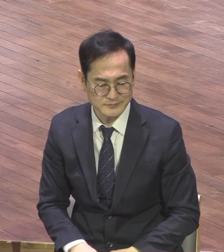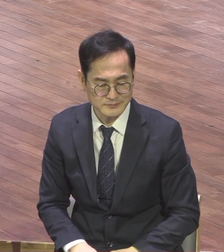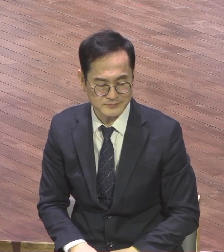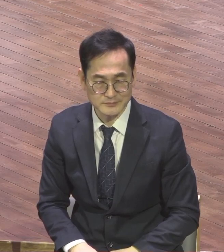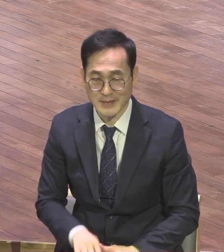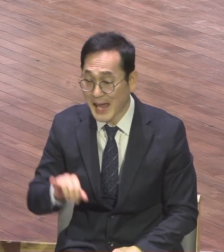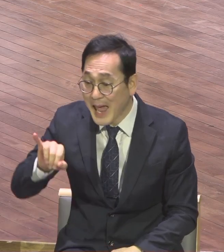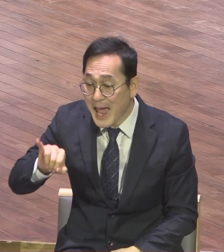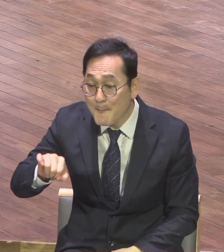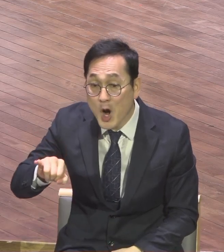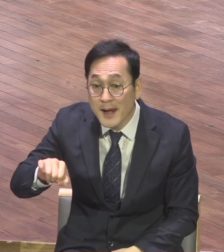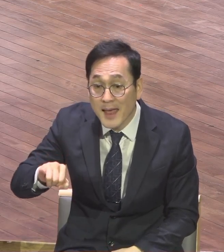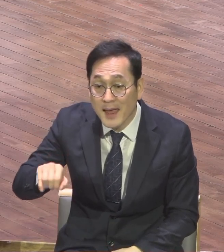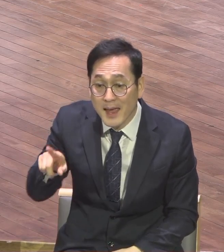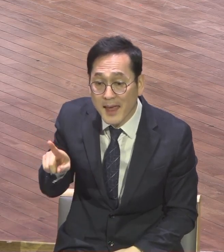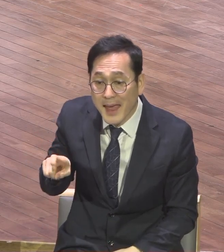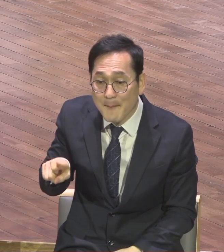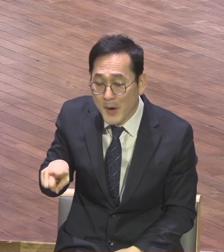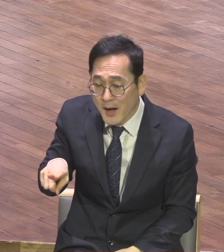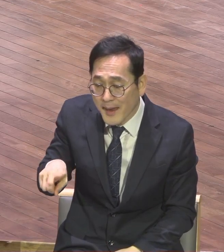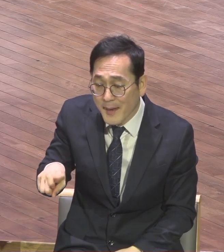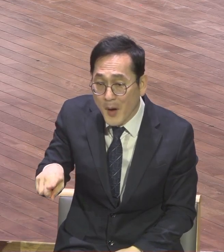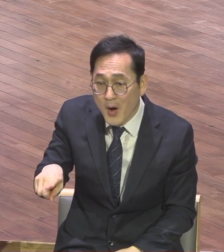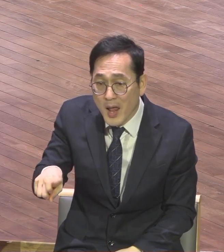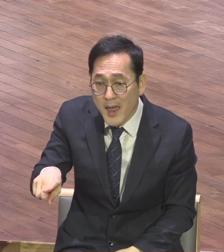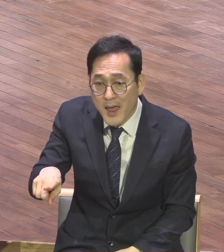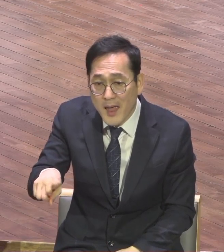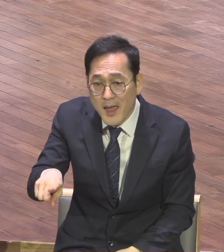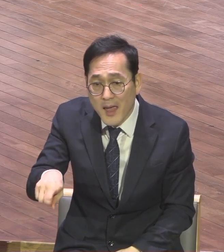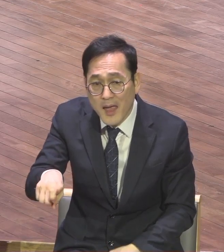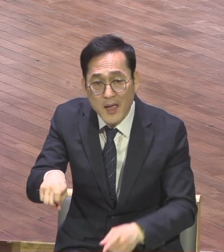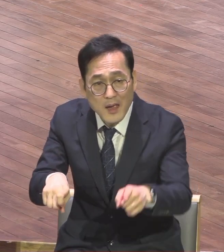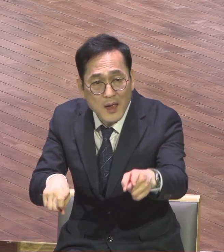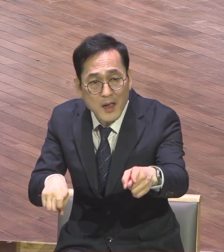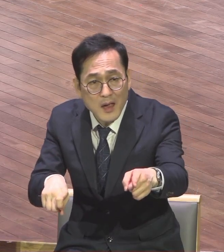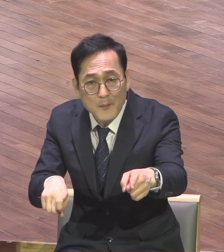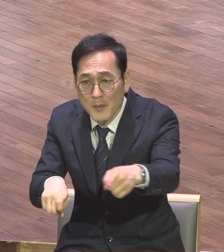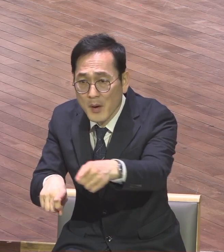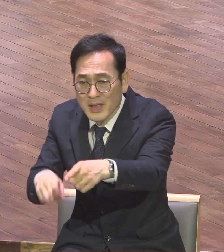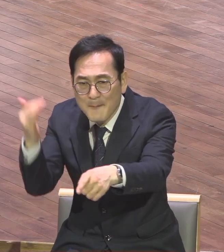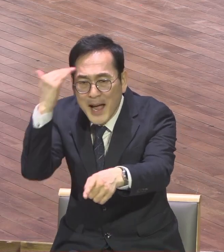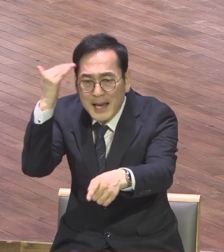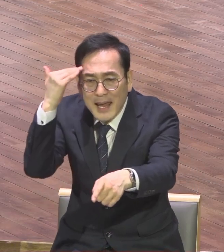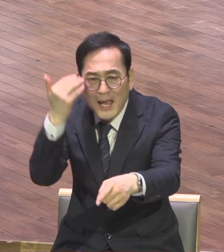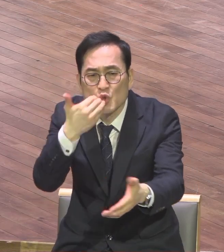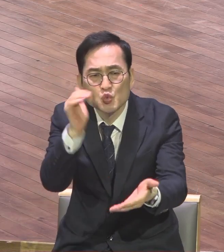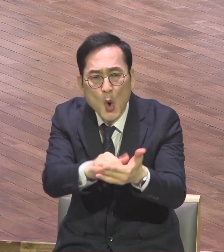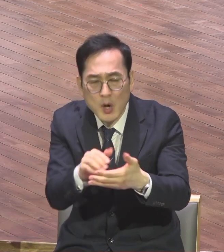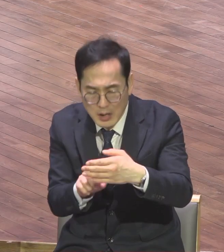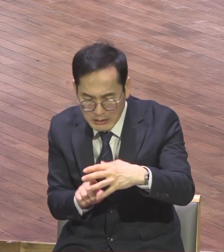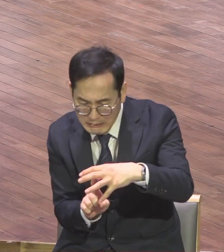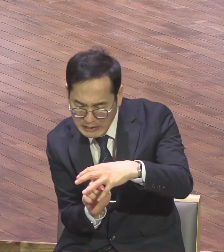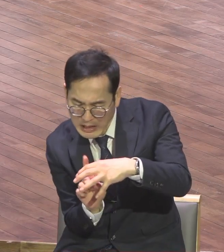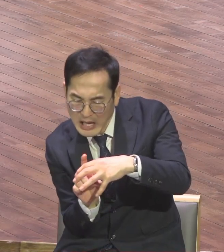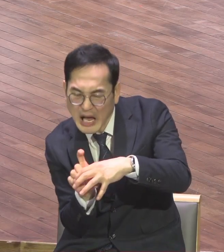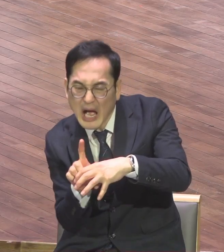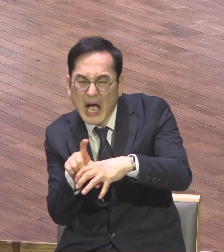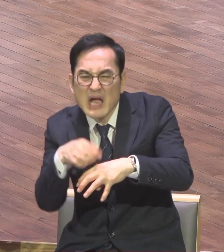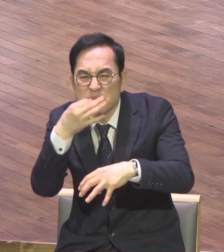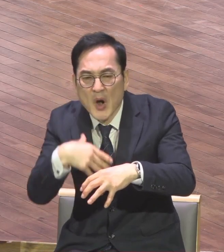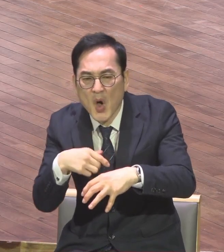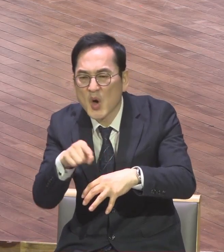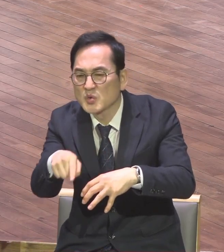에블레에게는 길에 선 것들이 모두 다 문제입니다. 앞에 있는 돌덩이도 문제고